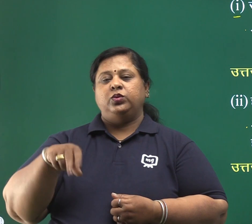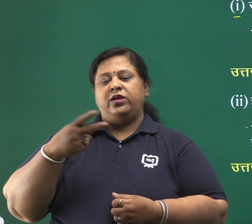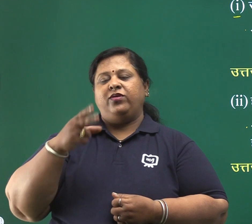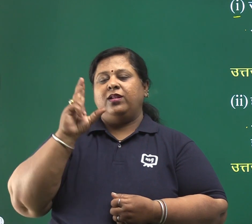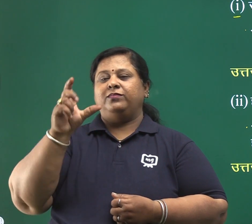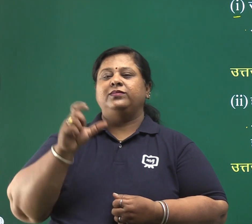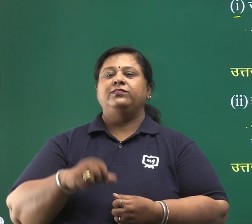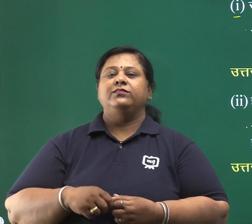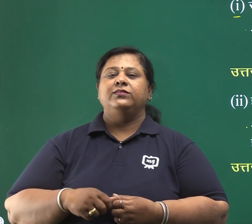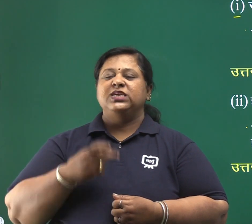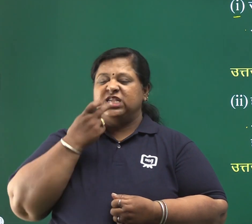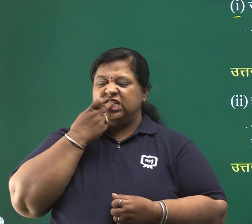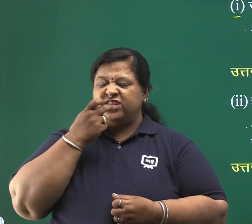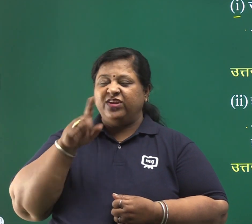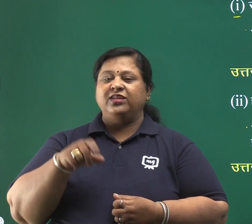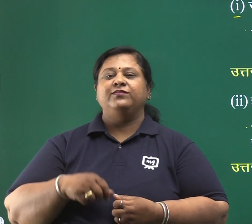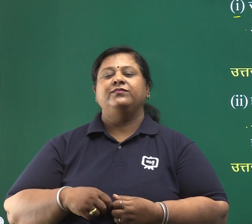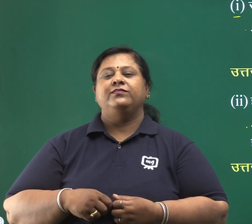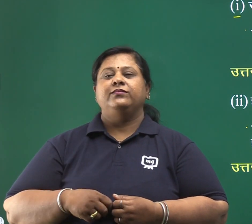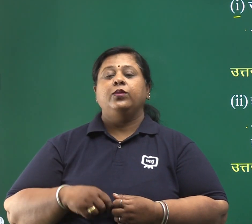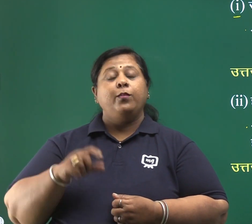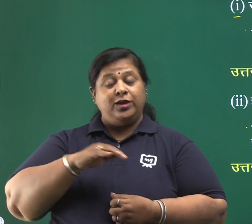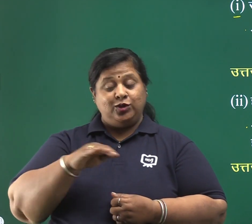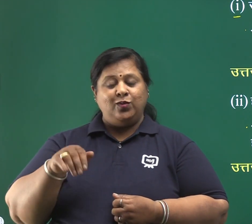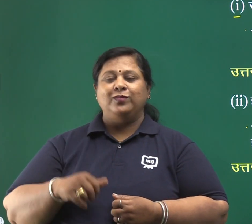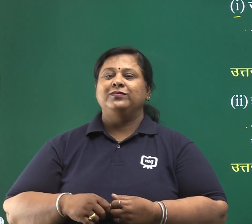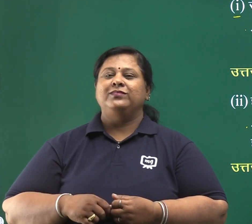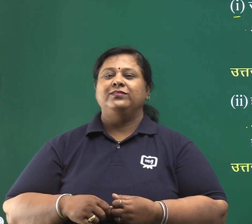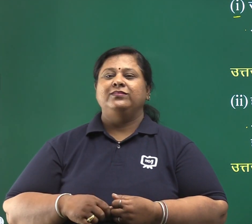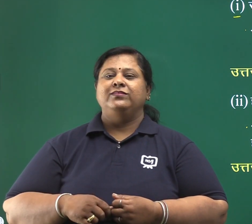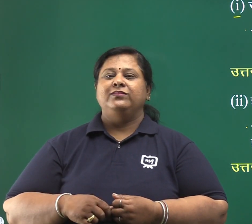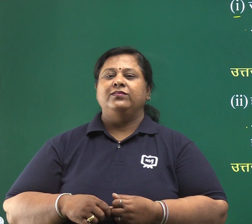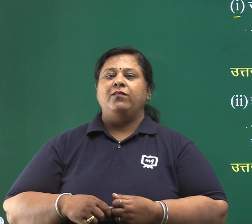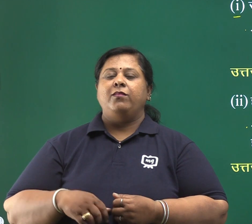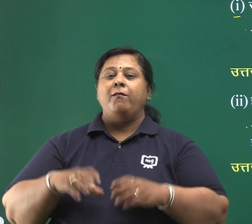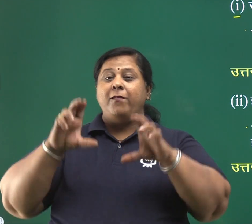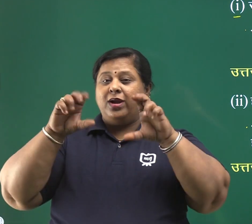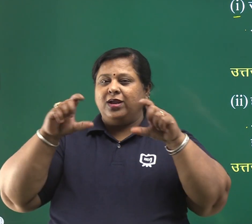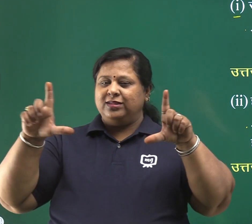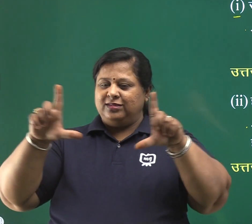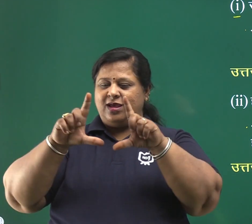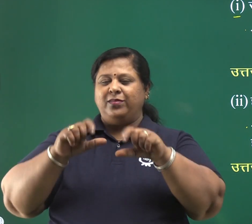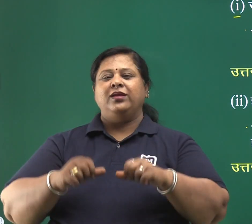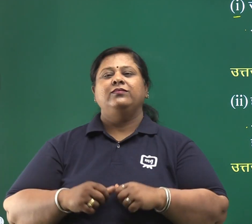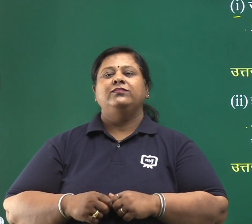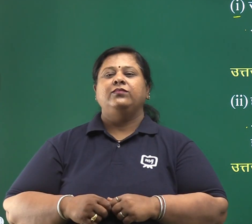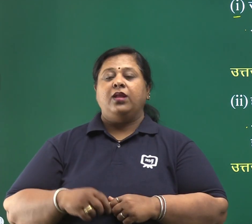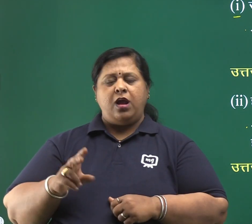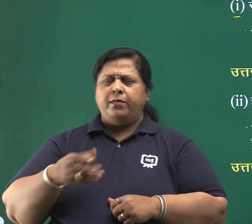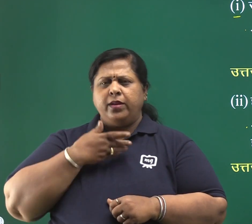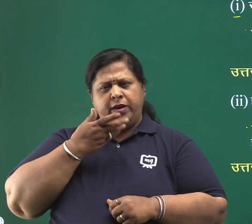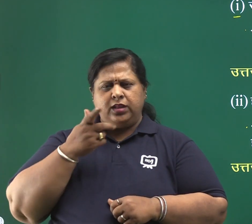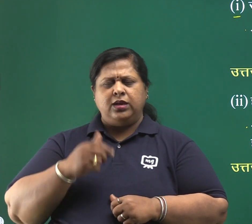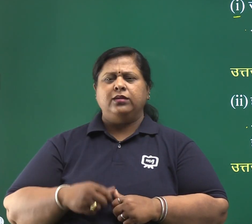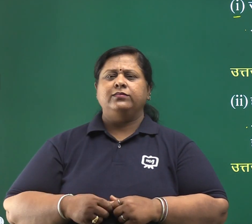दूसरा विकल्प सफ़ेद। तो बच्चों, पाठ का सार में हमने पढ़ा